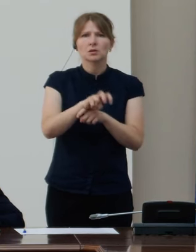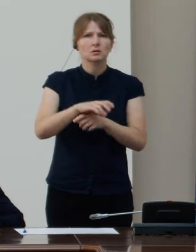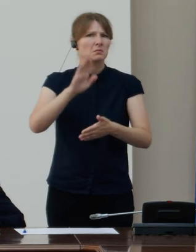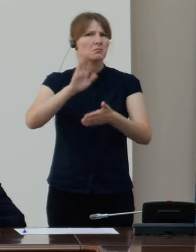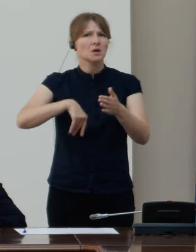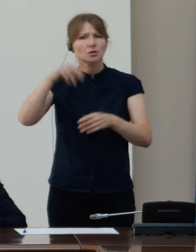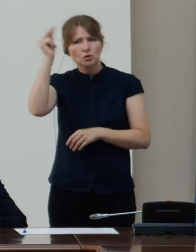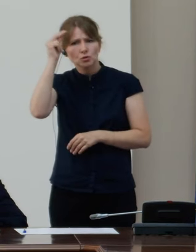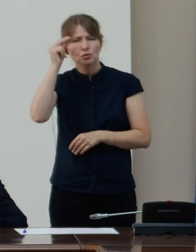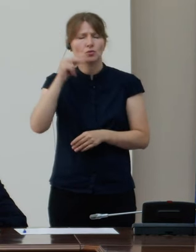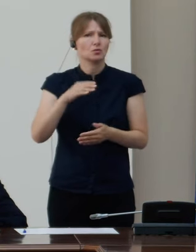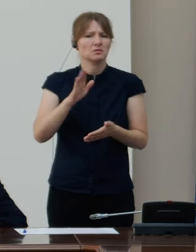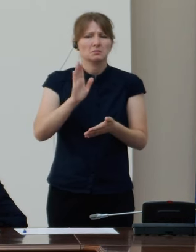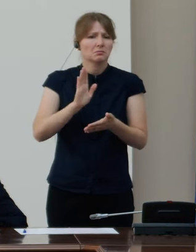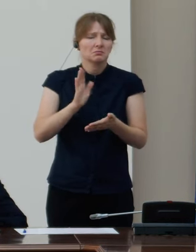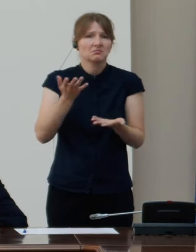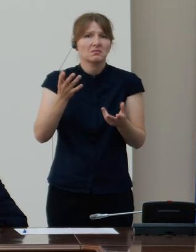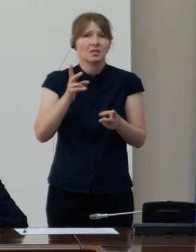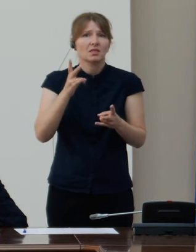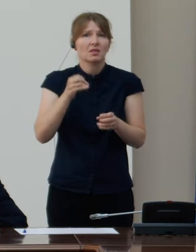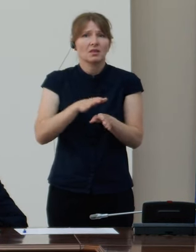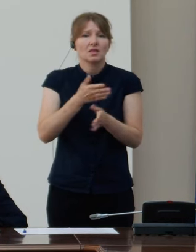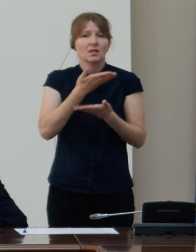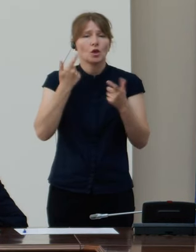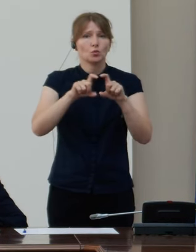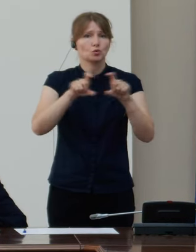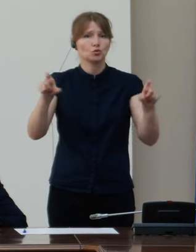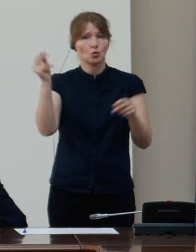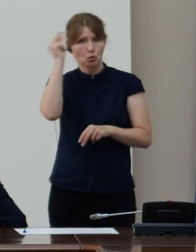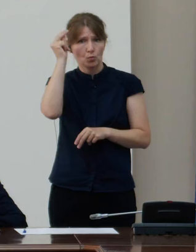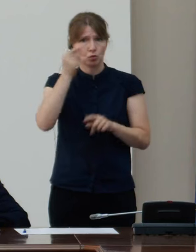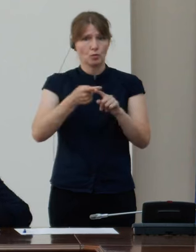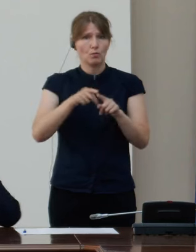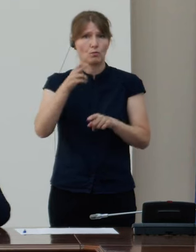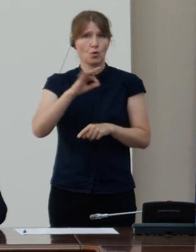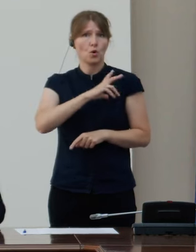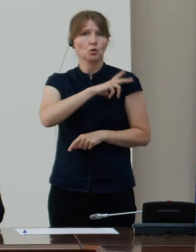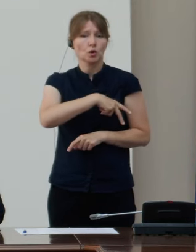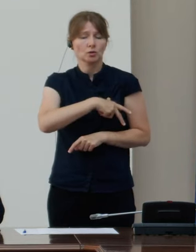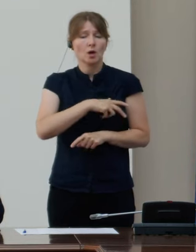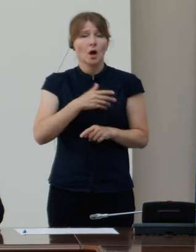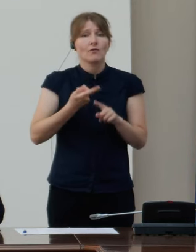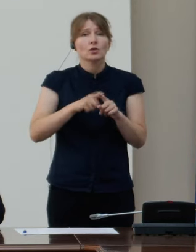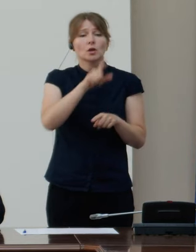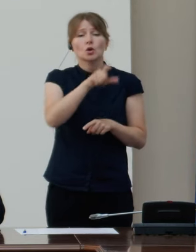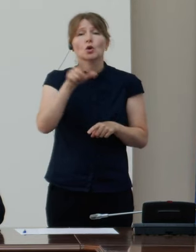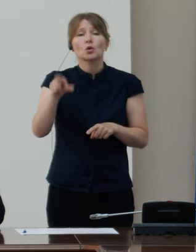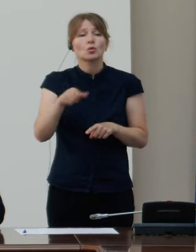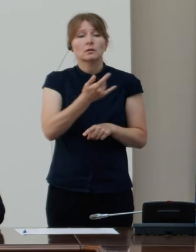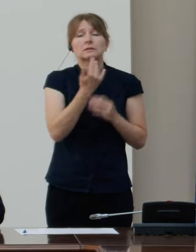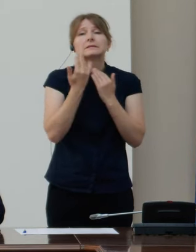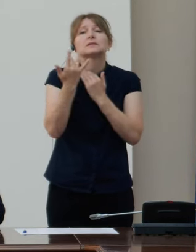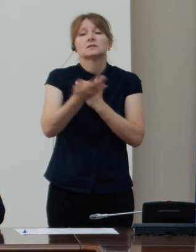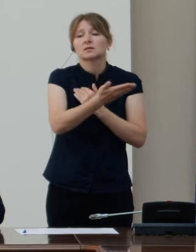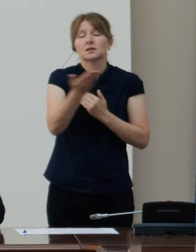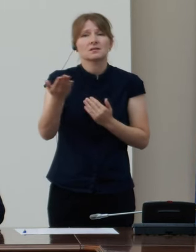școală. Nu au avut școală de asistență socială. Unii din ei nu au avut nici studii superioare. Unii